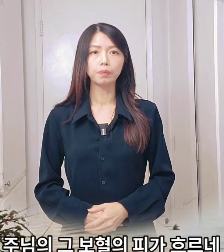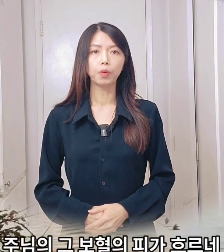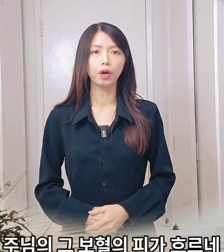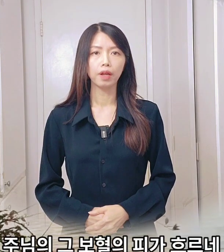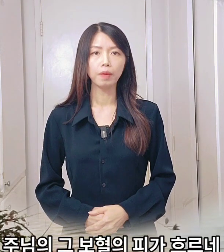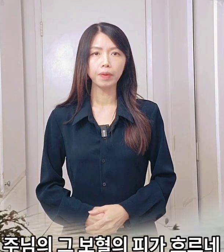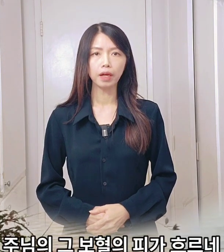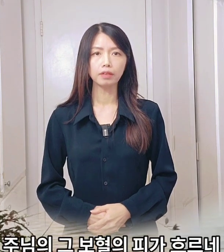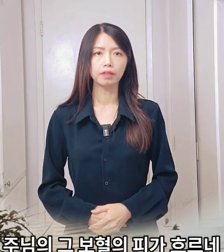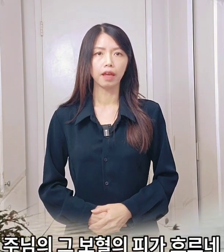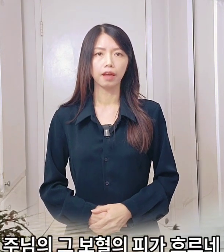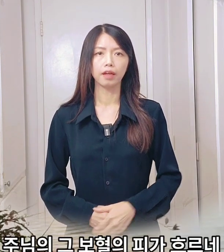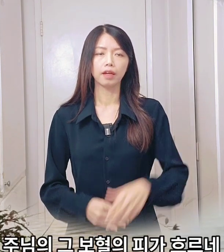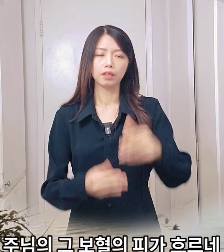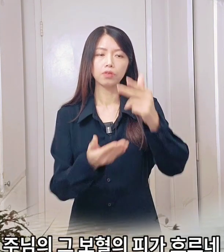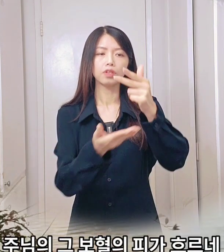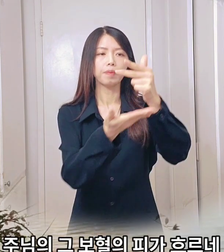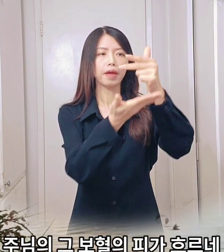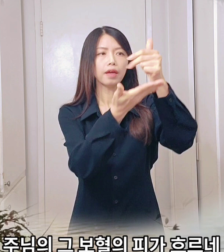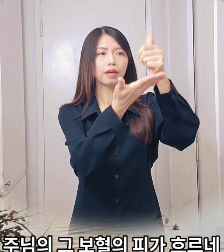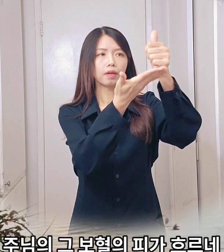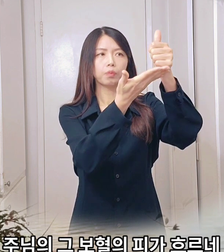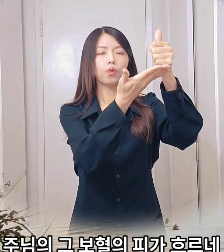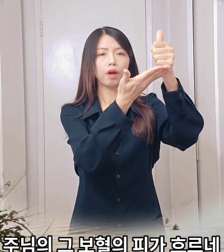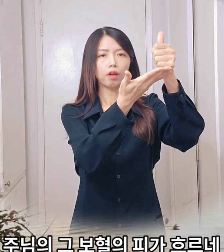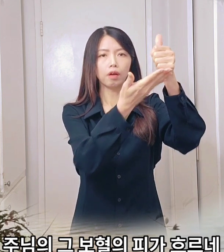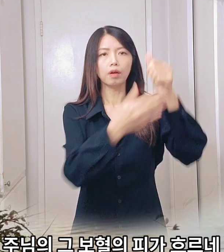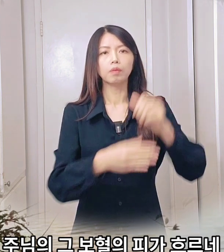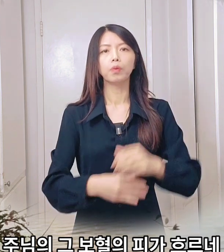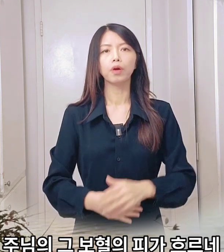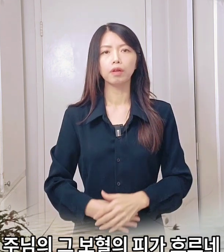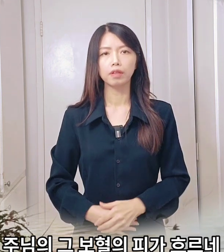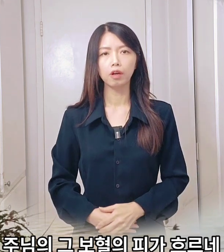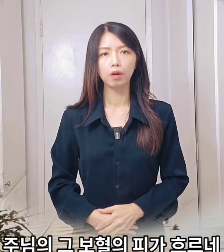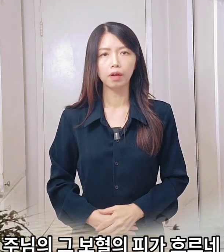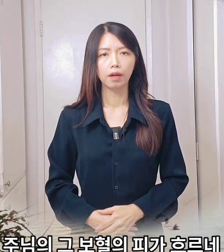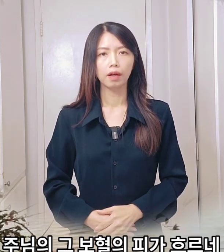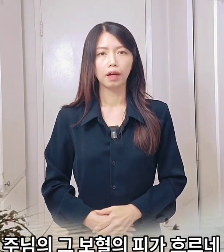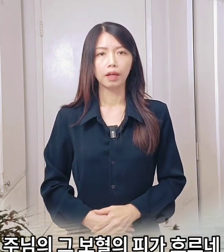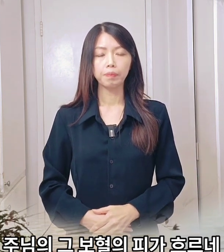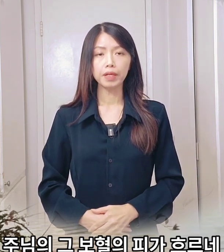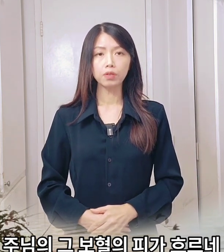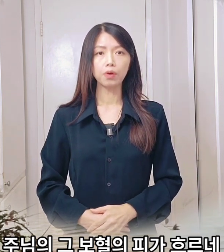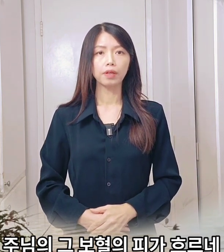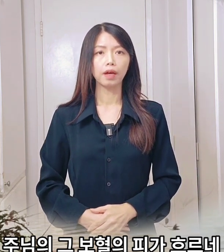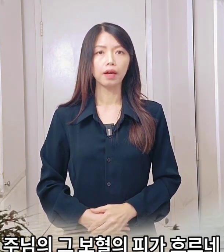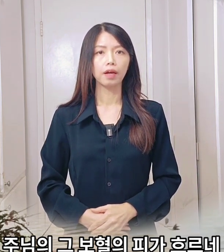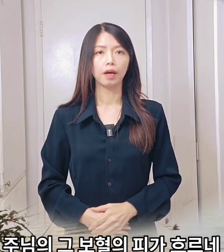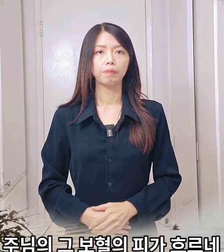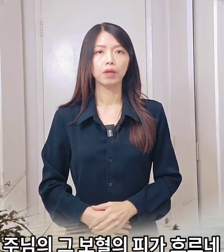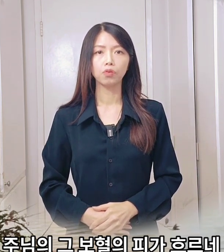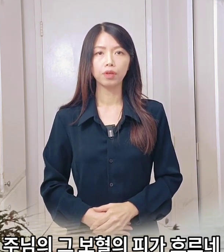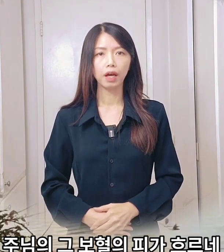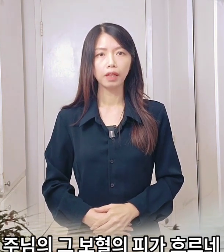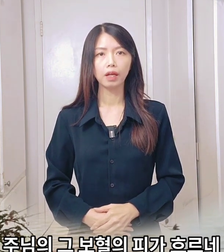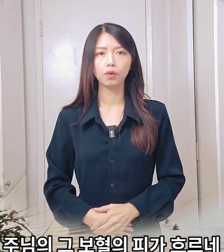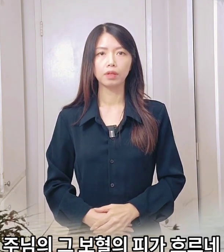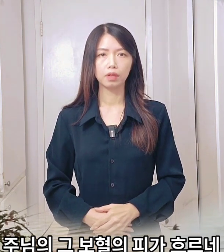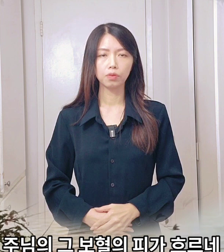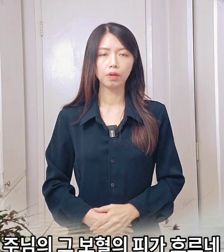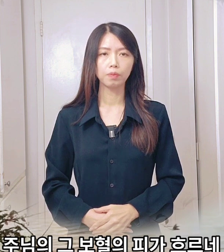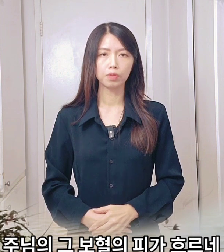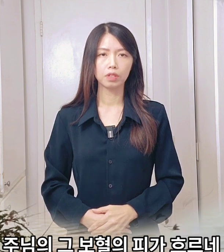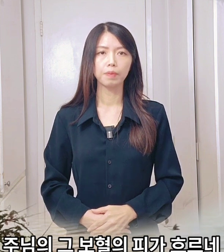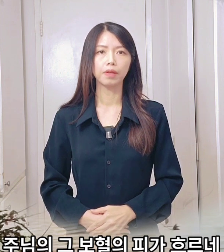주님의 그 보혈에 피가 흐르네. 주님의 보혈. 보혈은요, 아까 피 수어에다가 앞에 귀하다라고